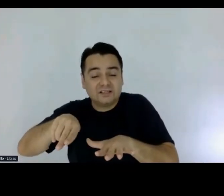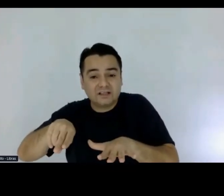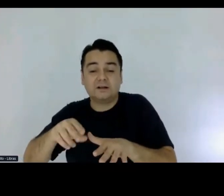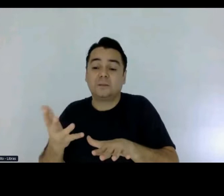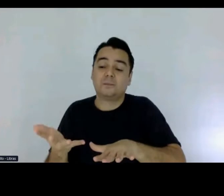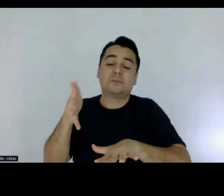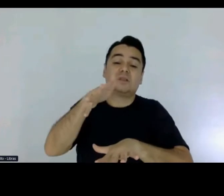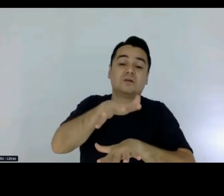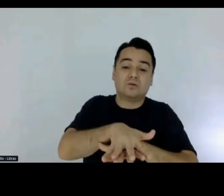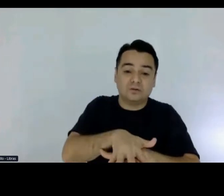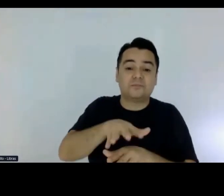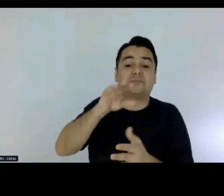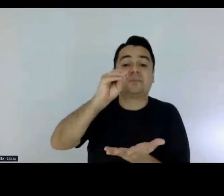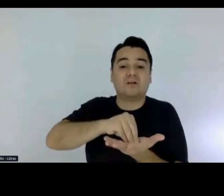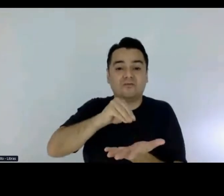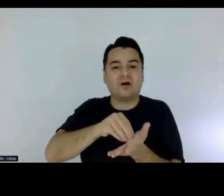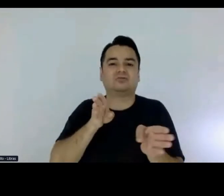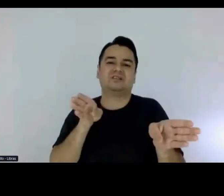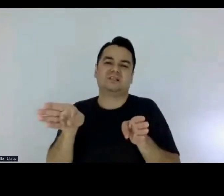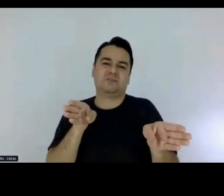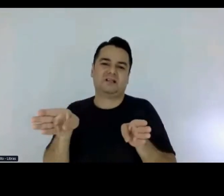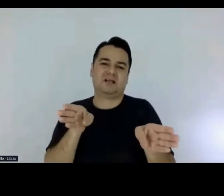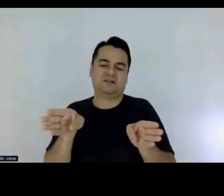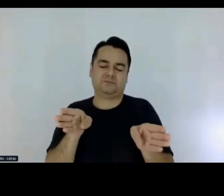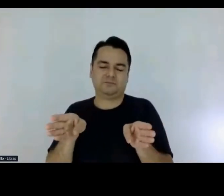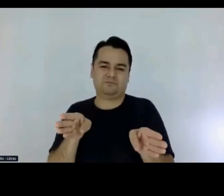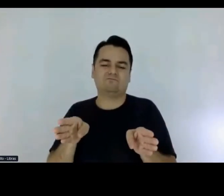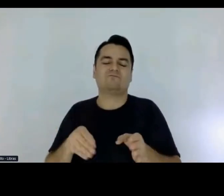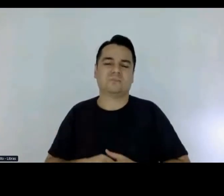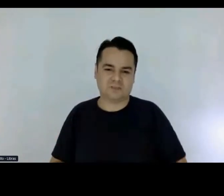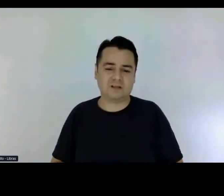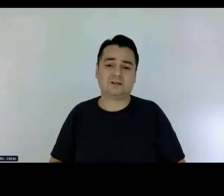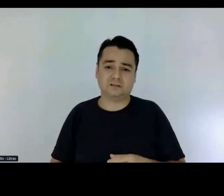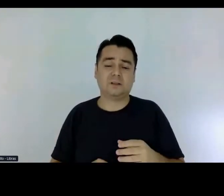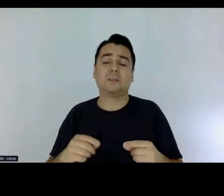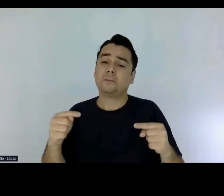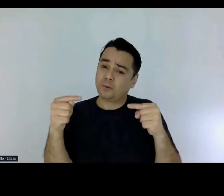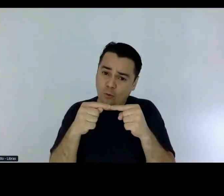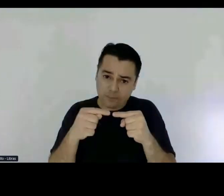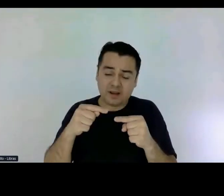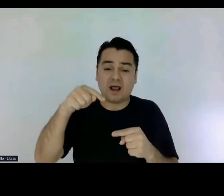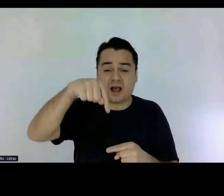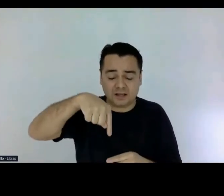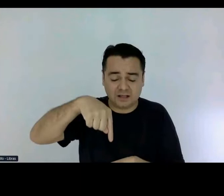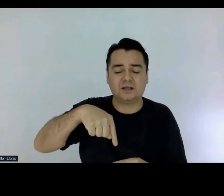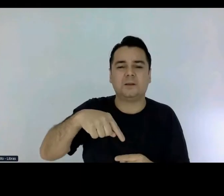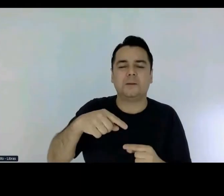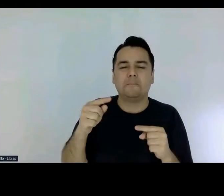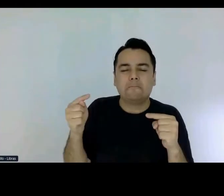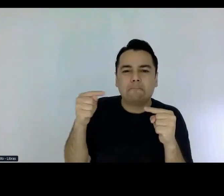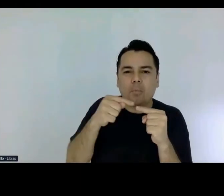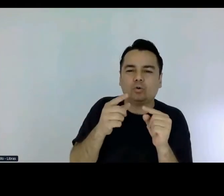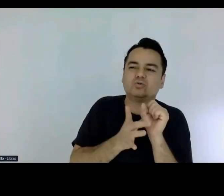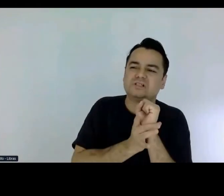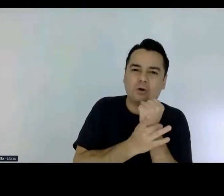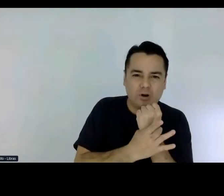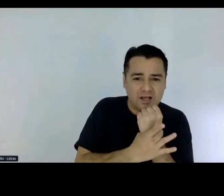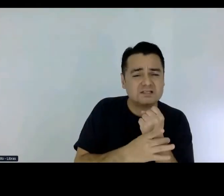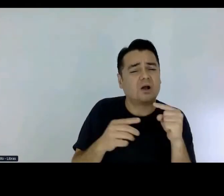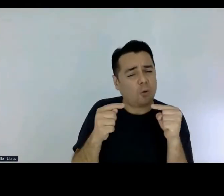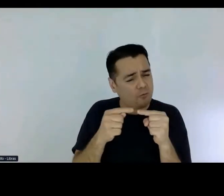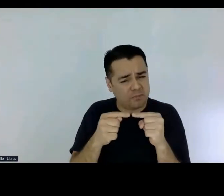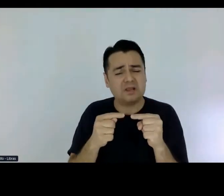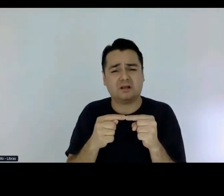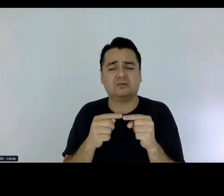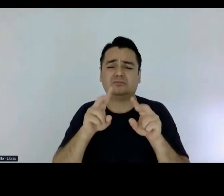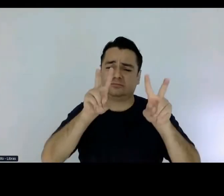inclusão e a falta de acessibilidade. Isso tem a ver com o ponto de conformidade, com o ponto de segurança, com a falta